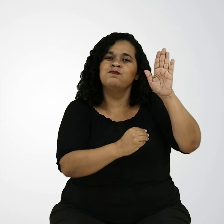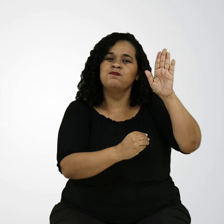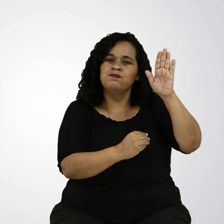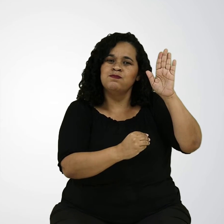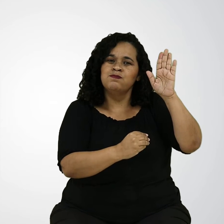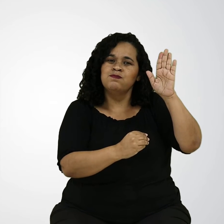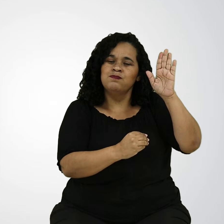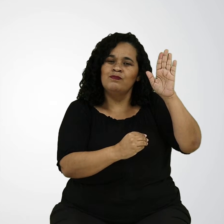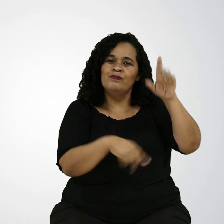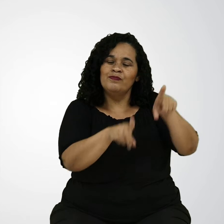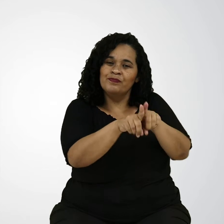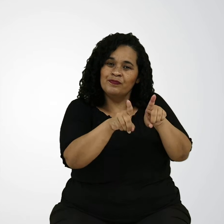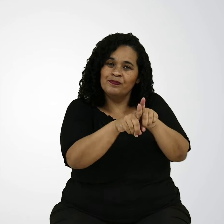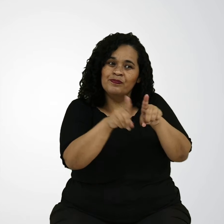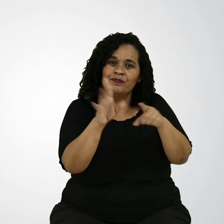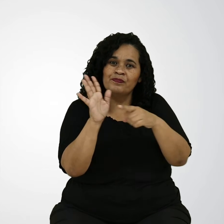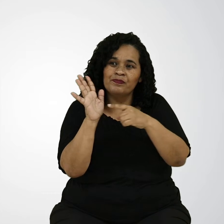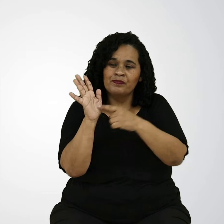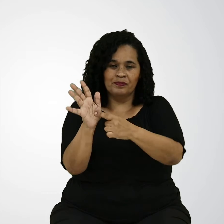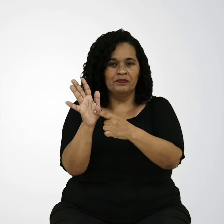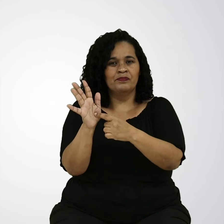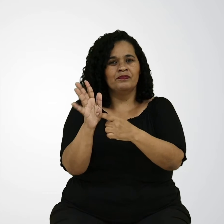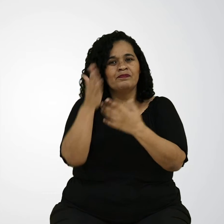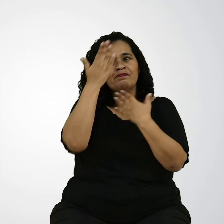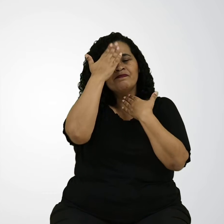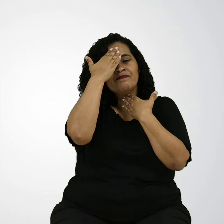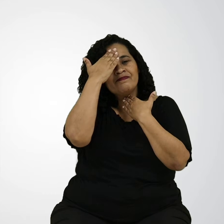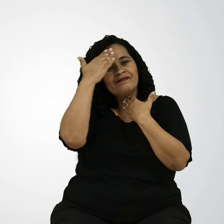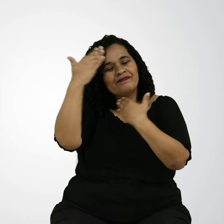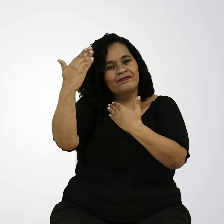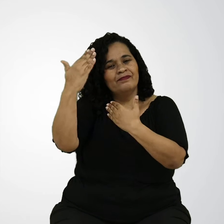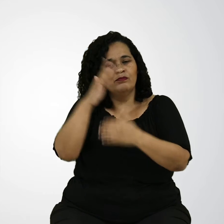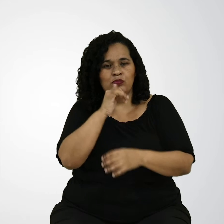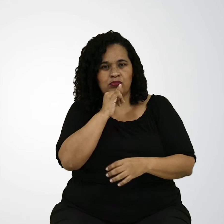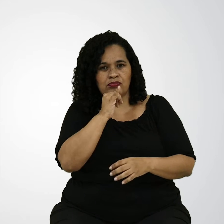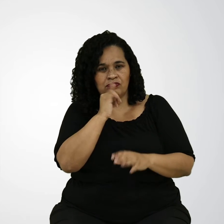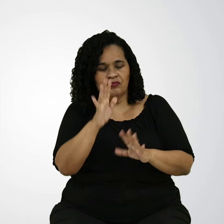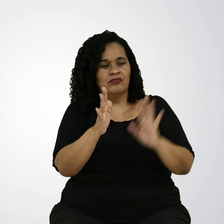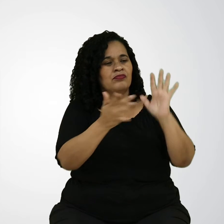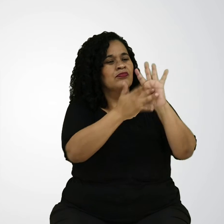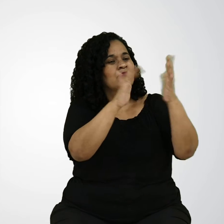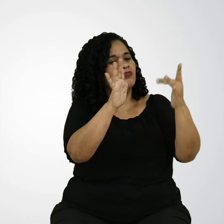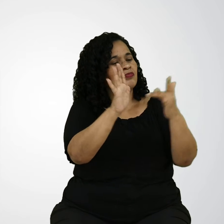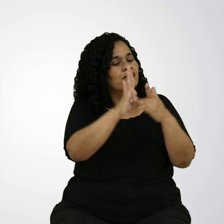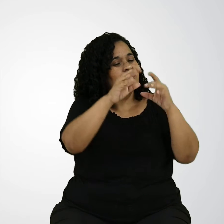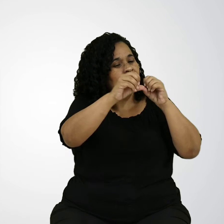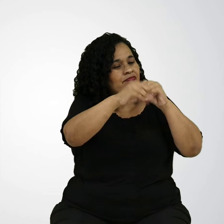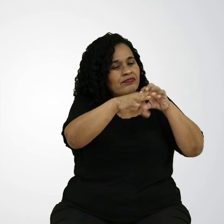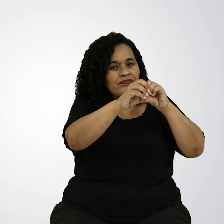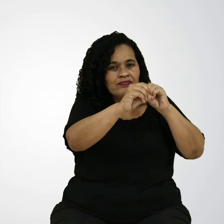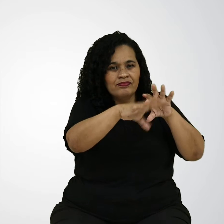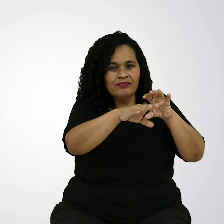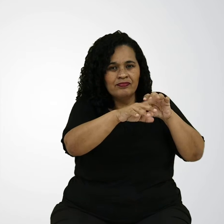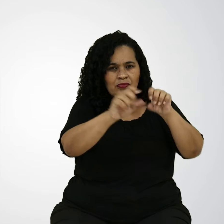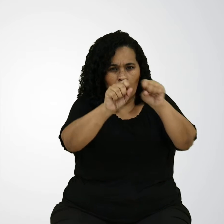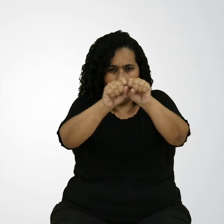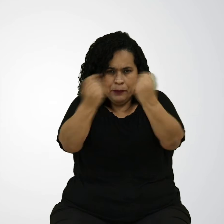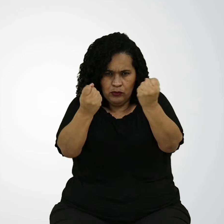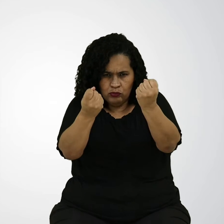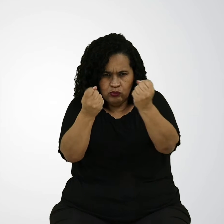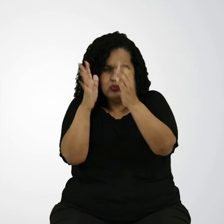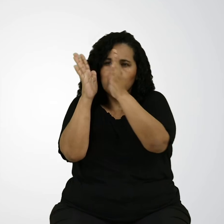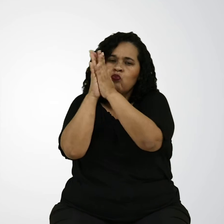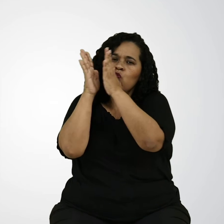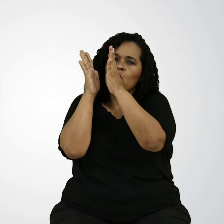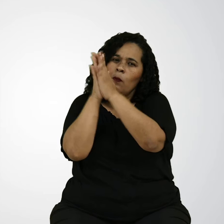também de ação de graças, né? Quando, por exemplo, Jesus nos ensina a orar pelo pão, sim, mas você já